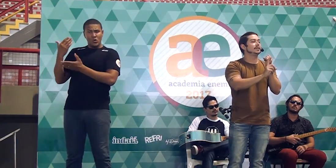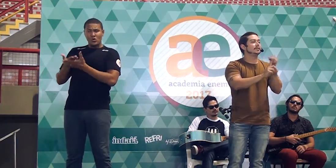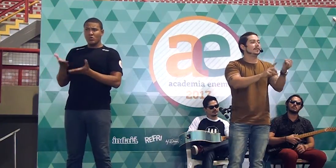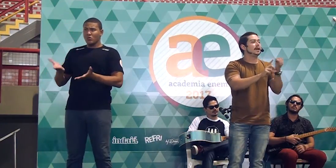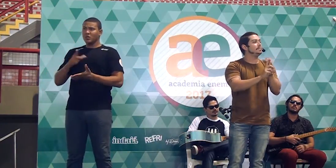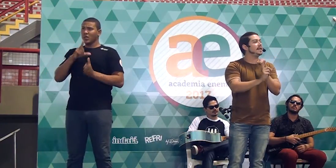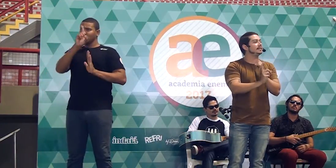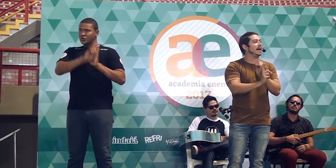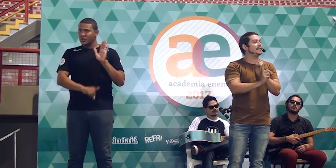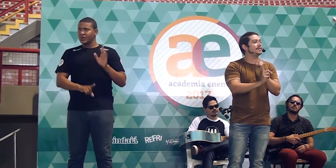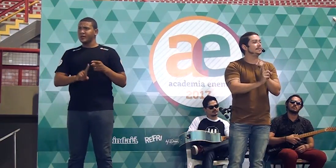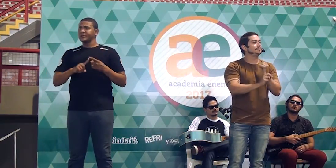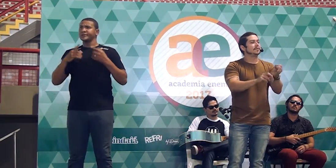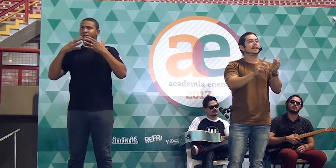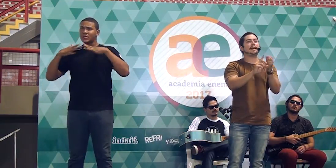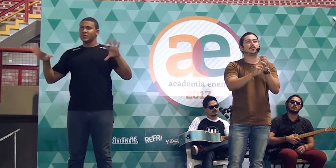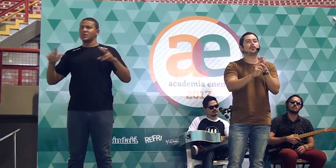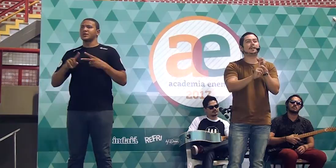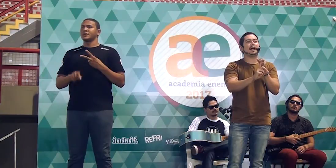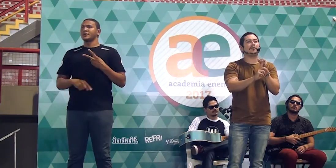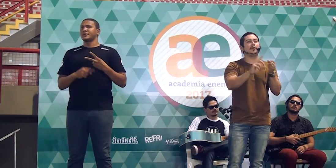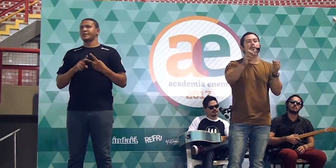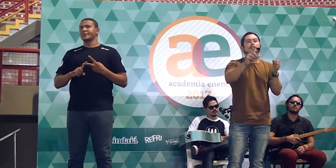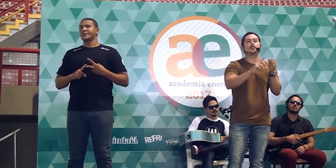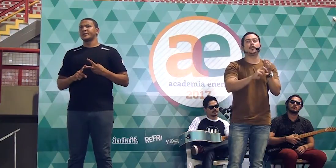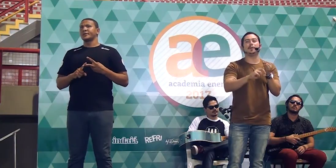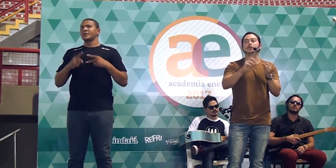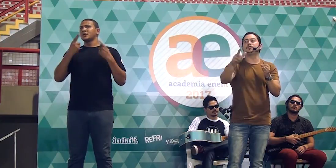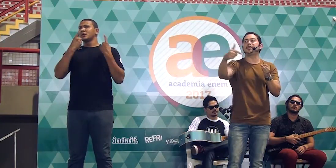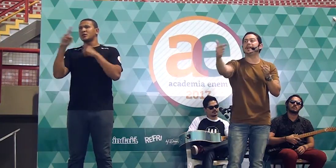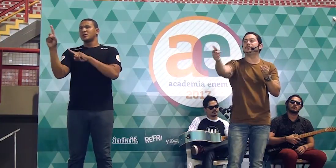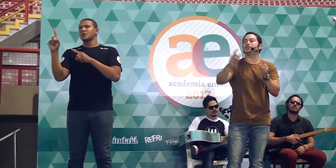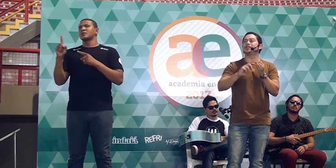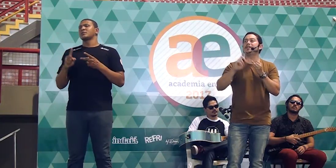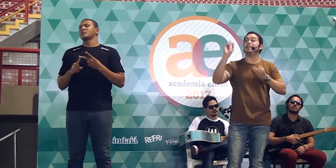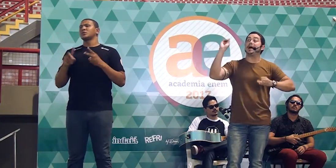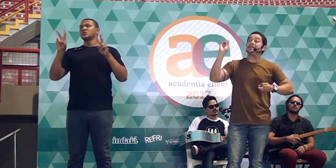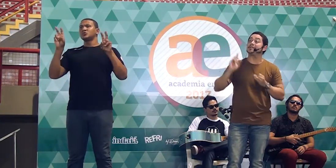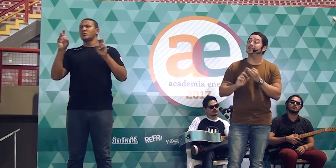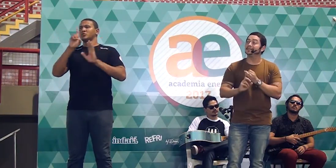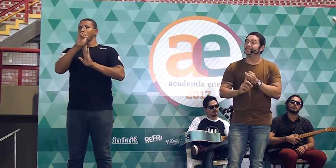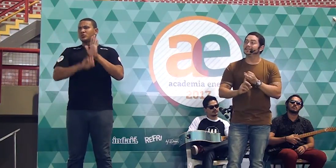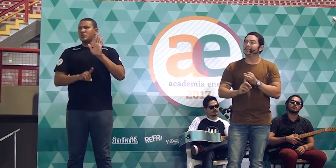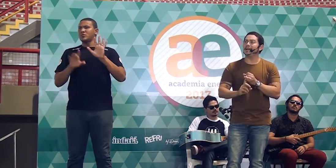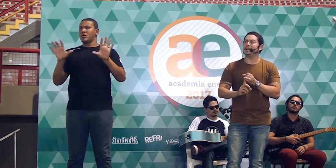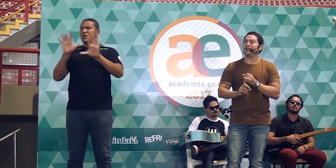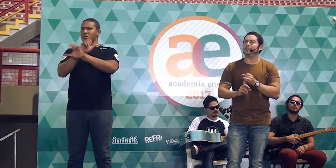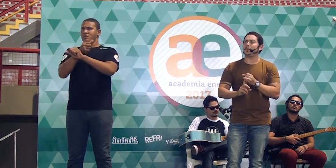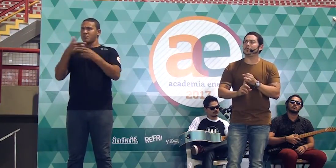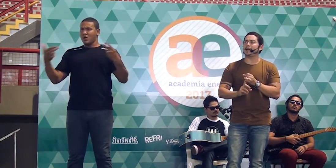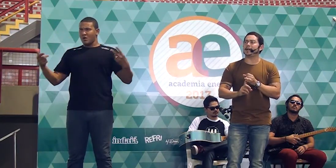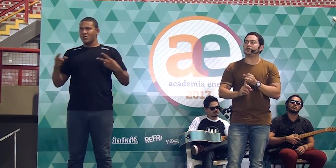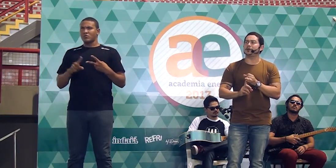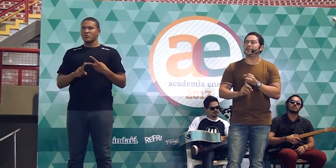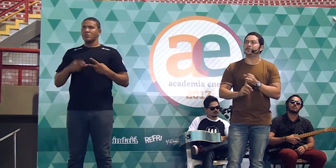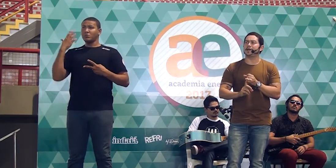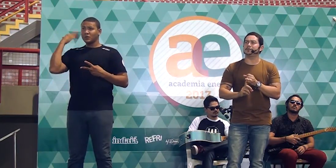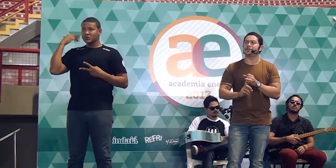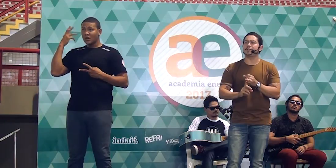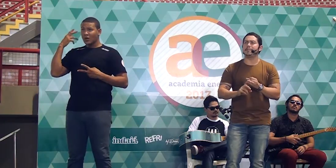direitos ambientais, questionavam sobre o direito dos animais. E naquela época, quando ele